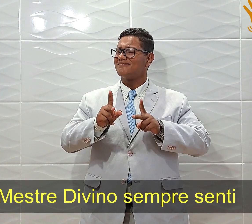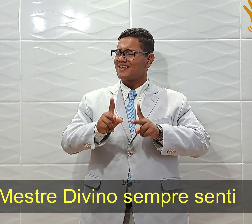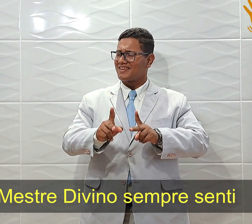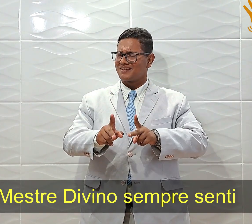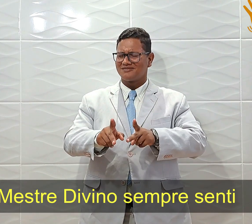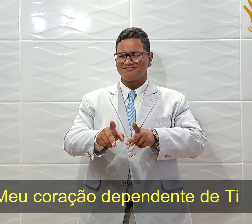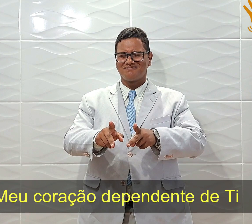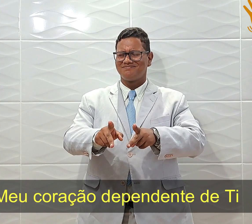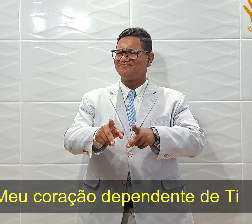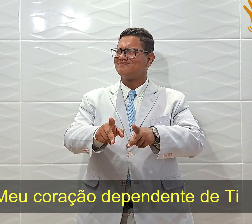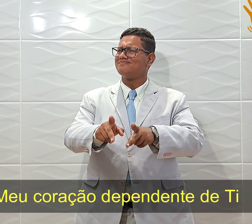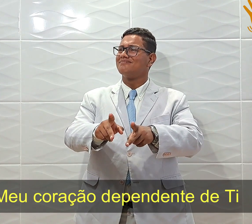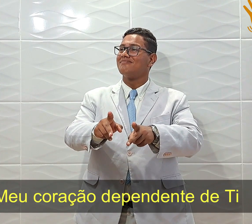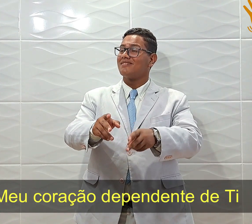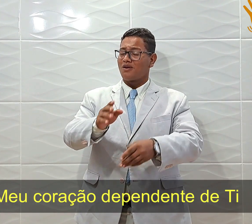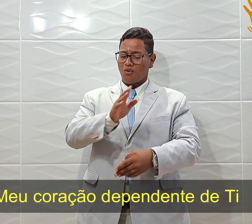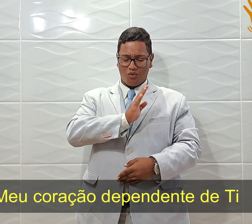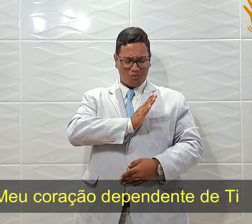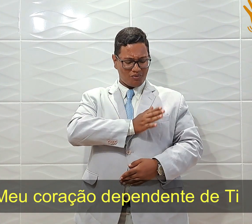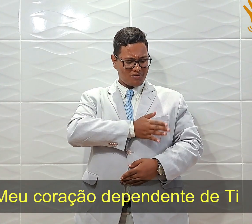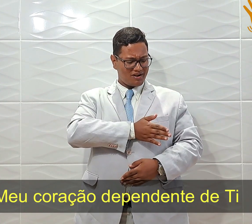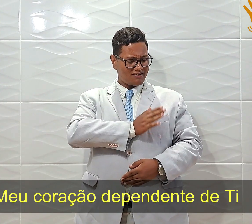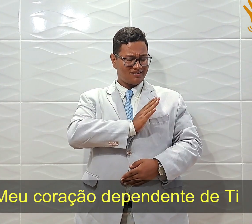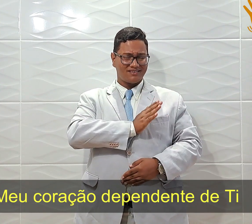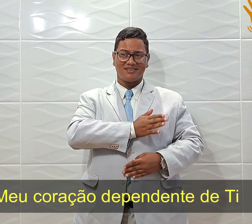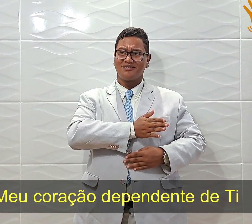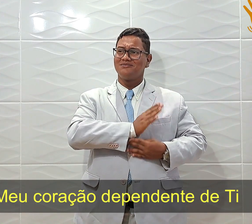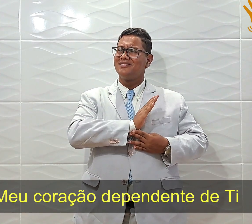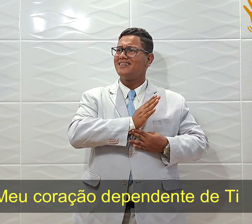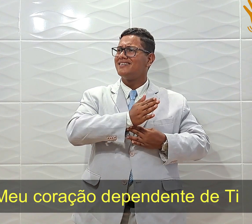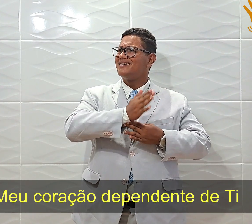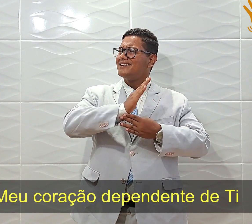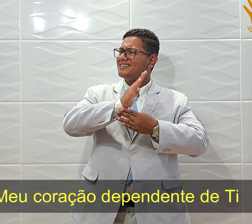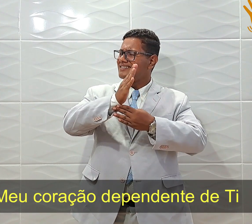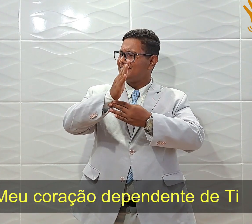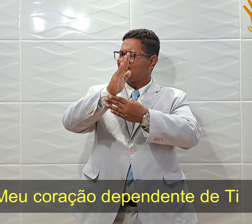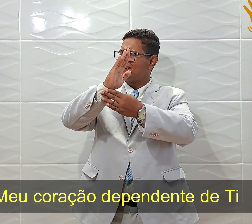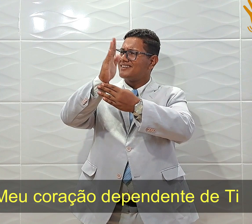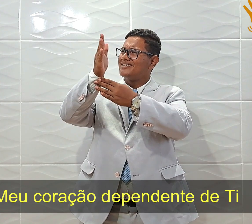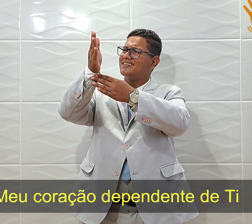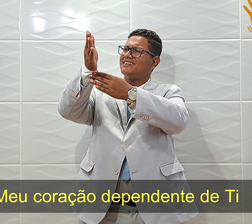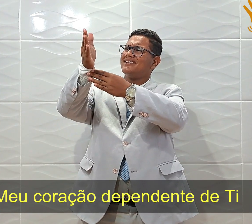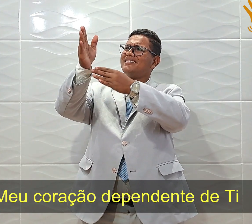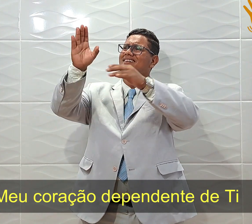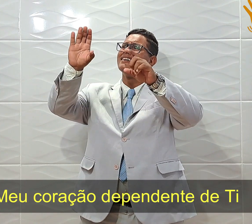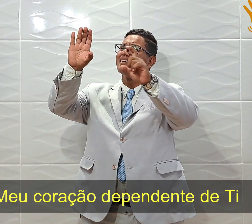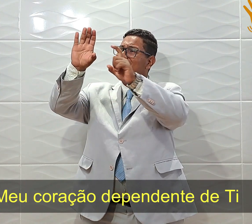Meu coração dependente de ti